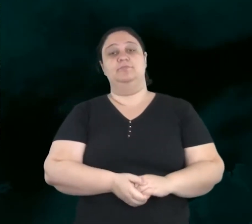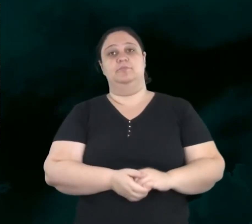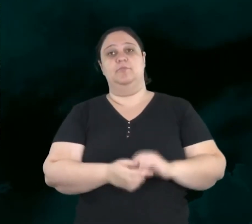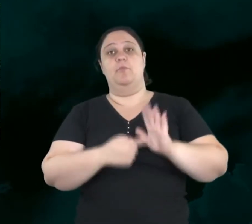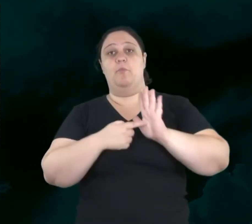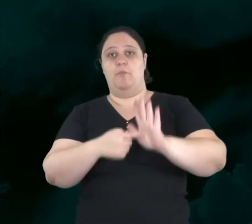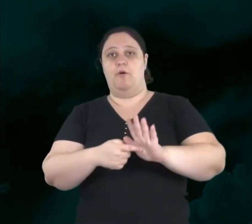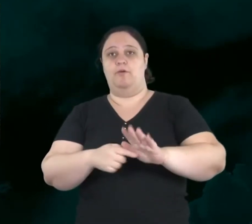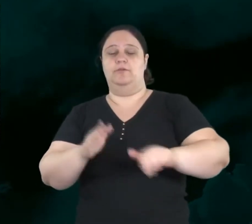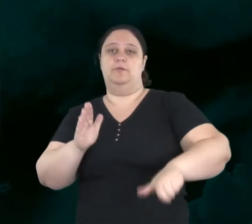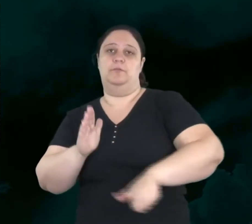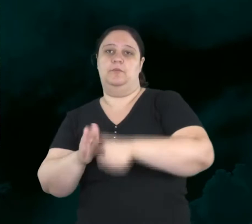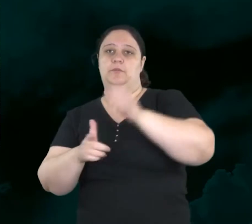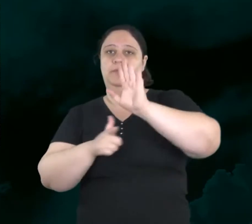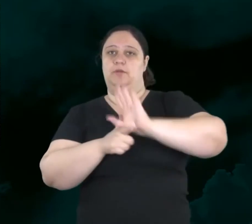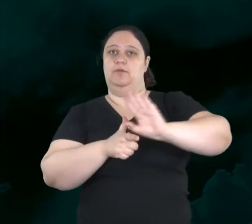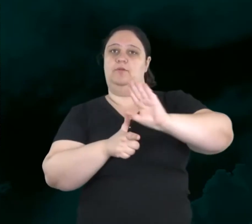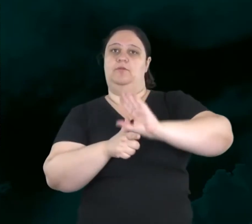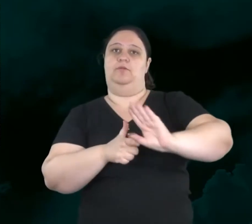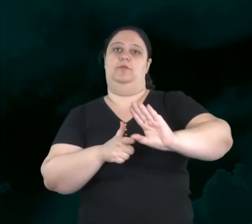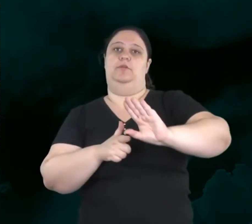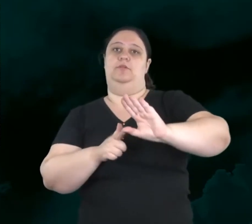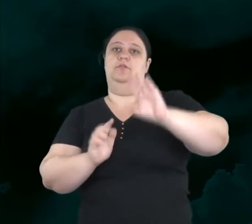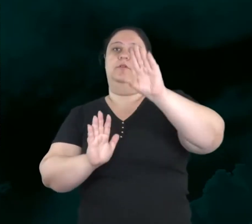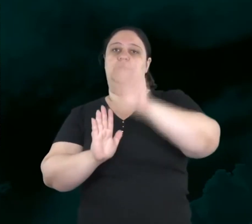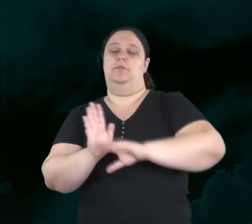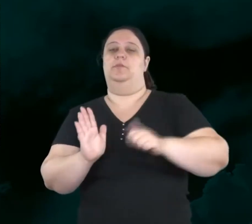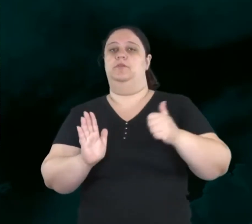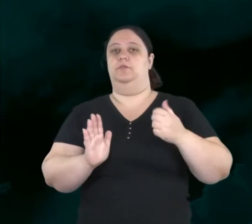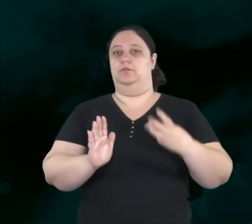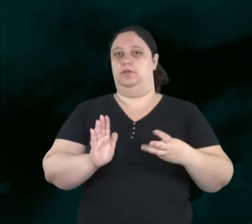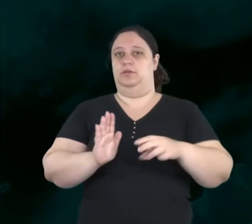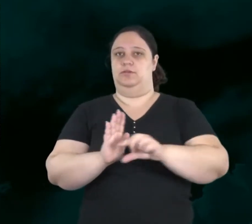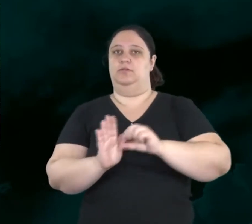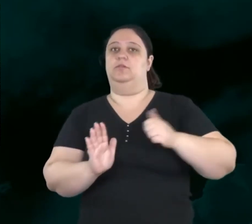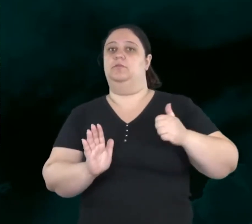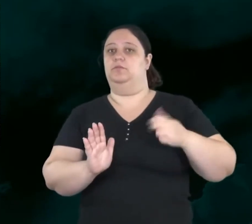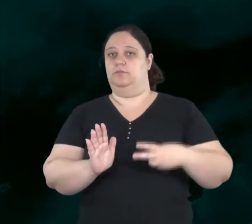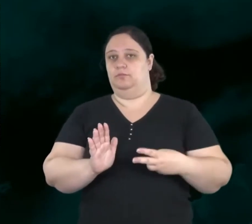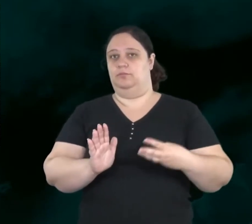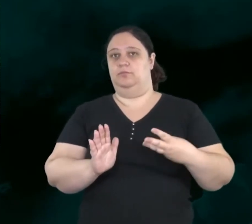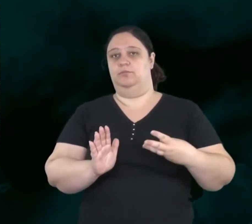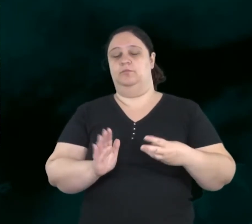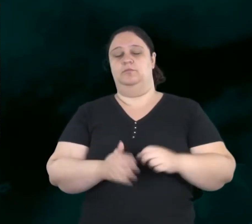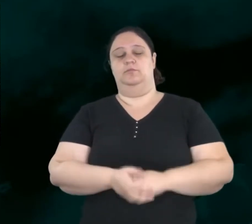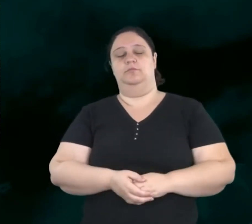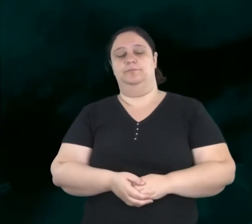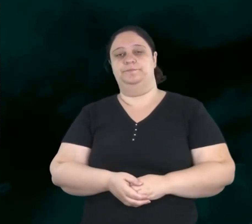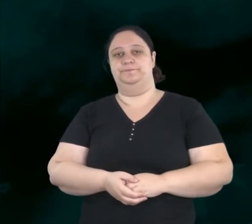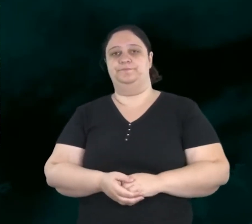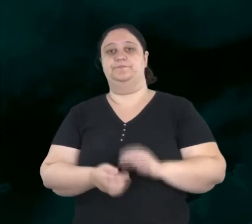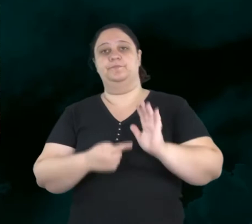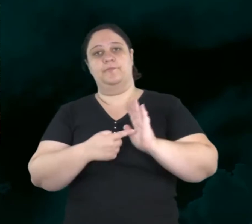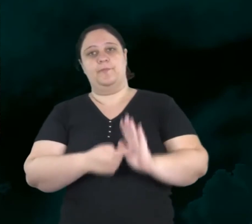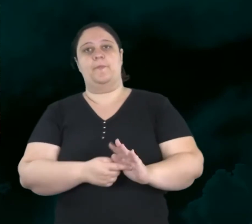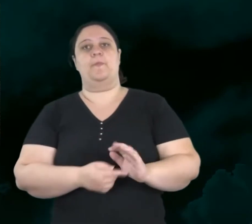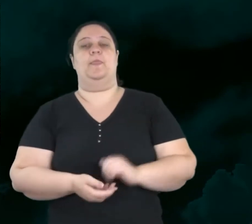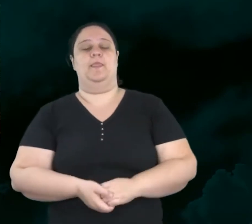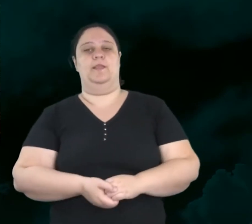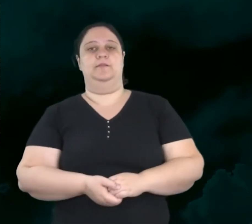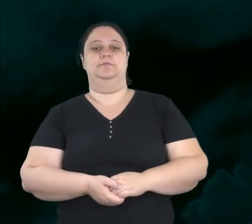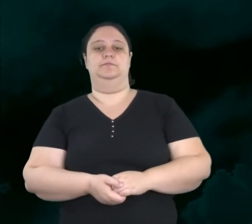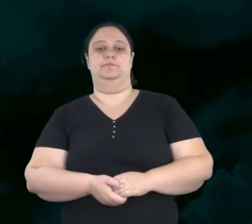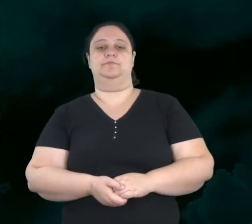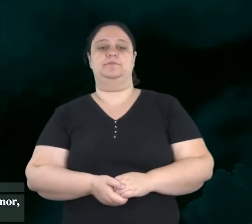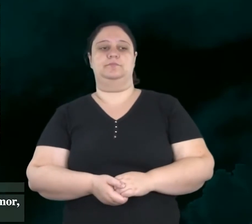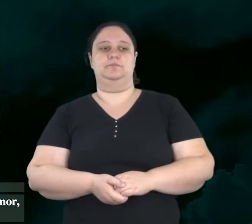Coríntios, capítulo 13, versículo 13, também lemos na última mensagem, que diz assim: agora,